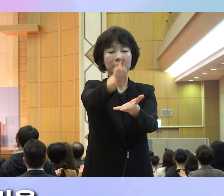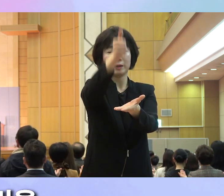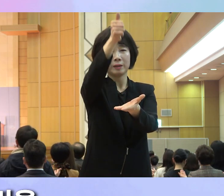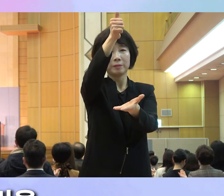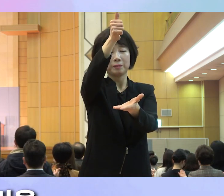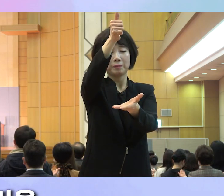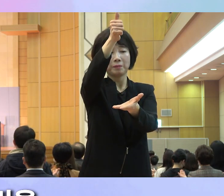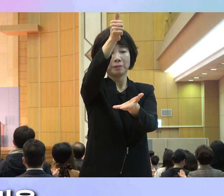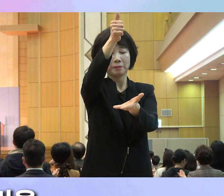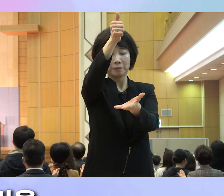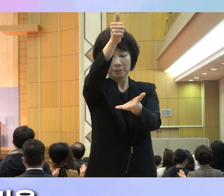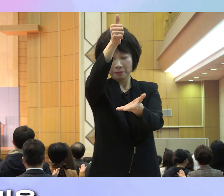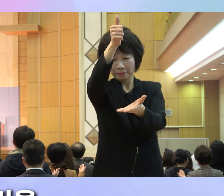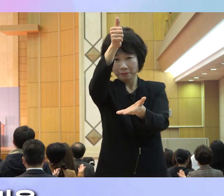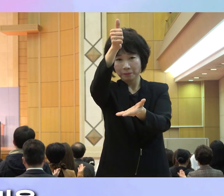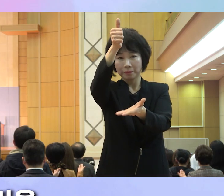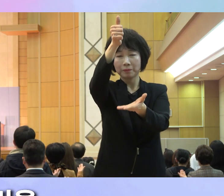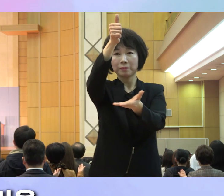하나님,